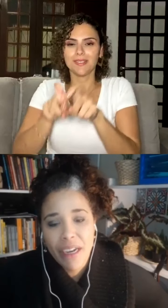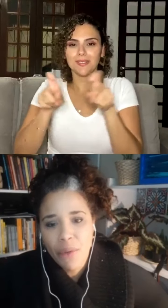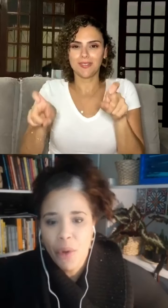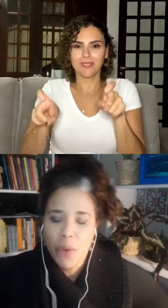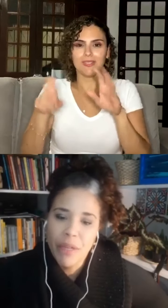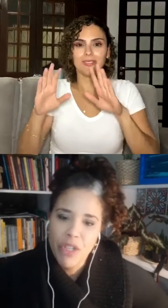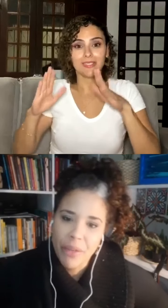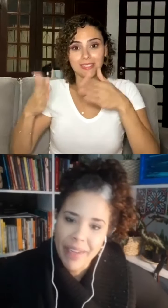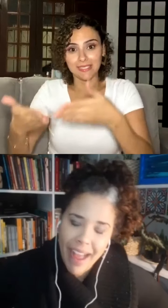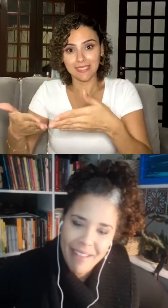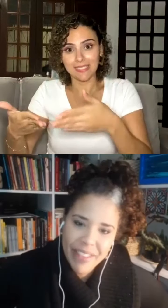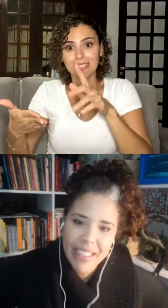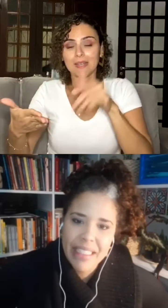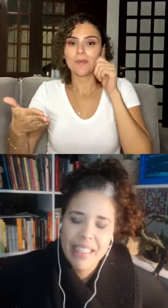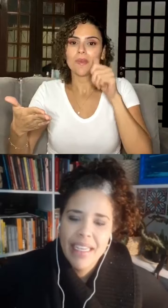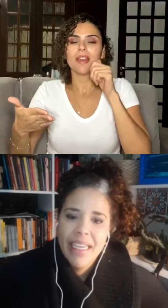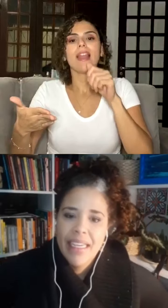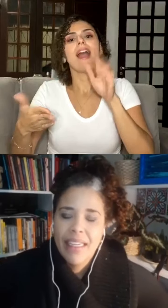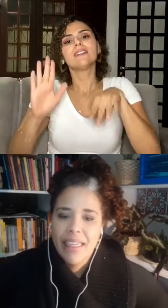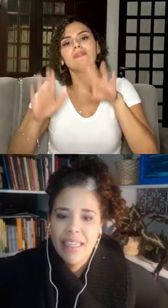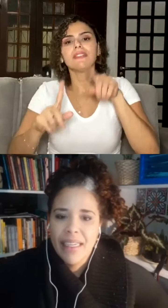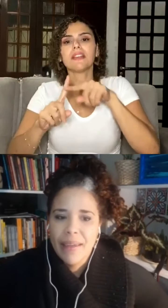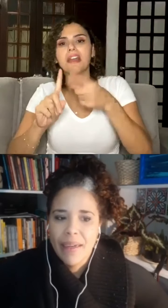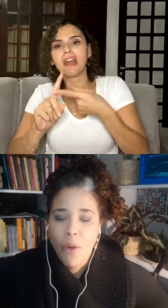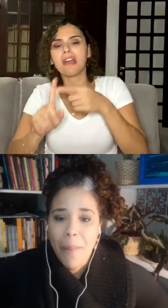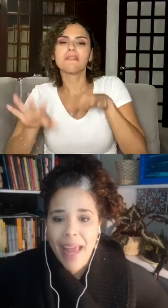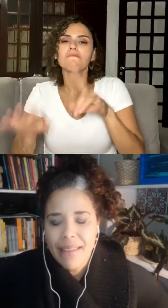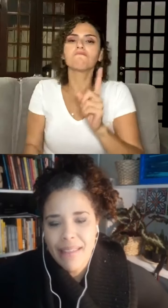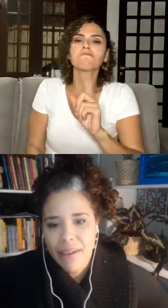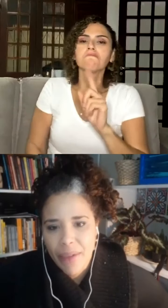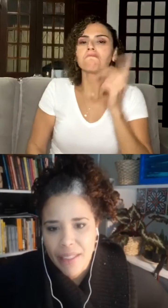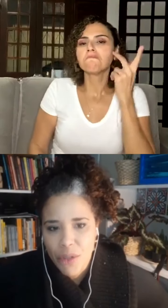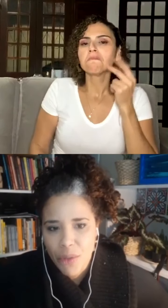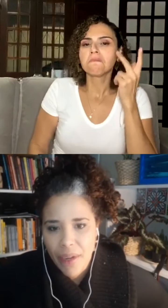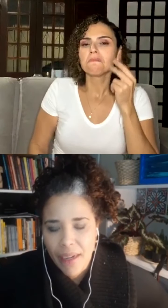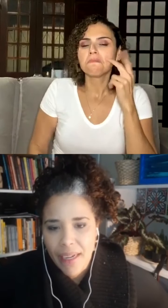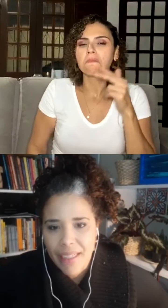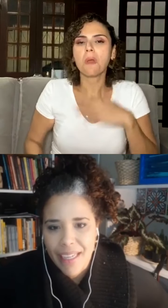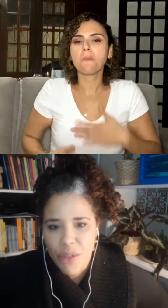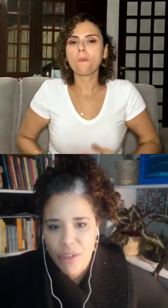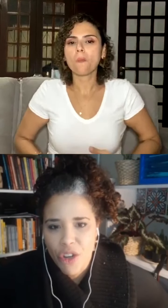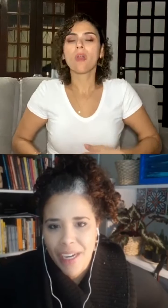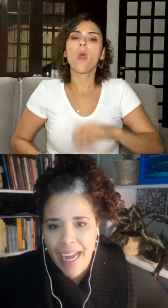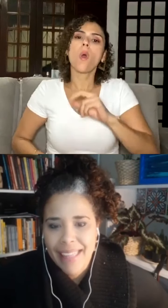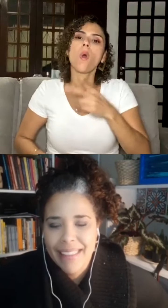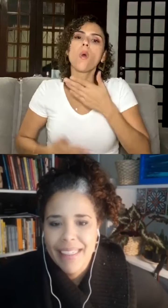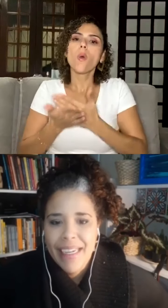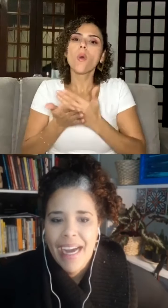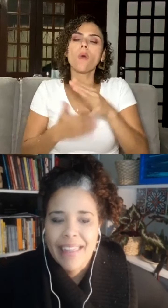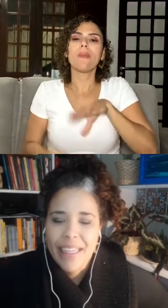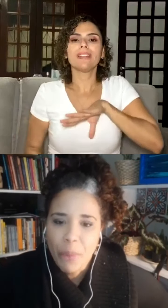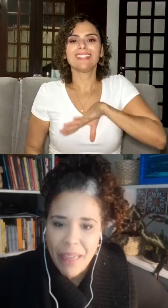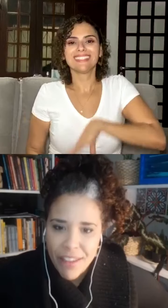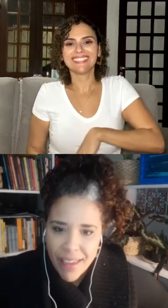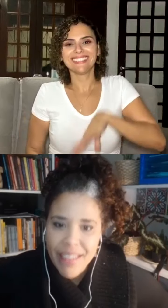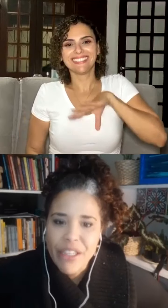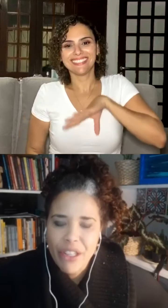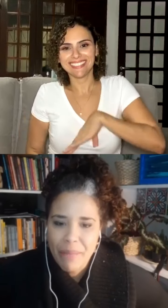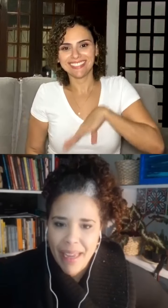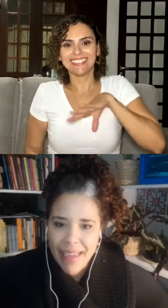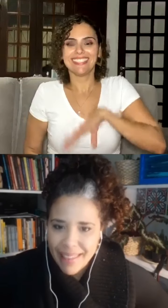estão ou não estão grávidas, que começam a sua jornada, atendo